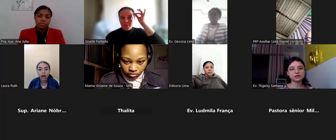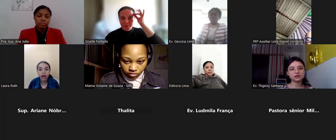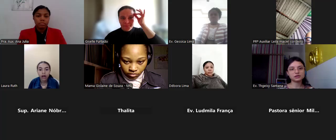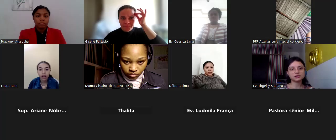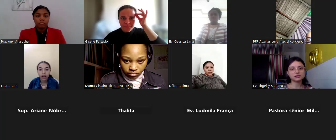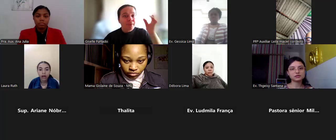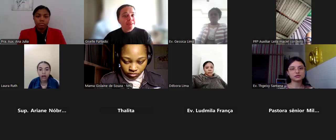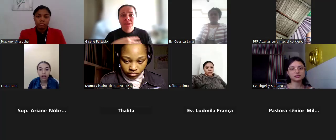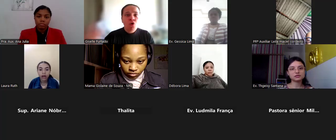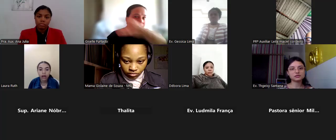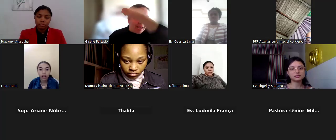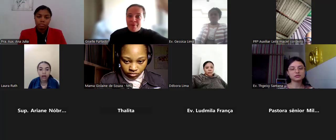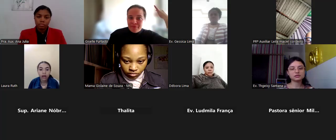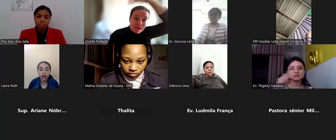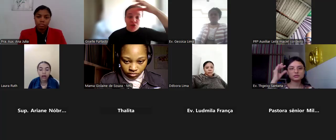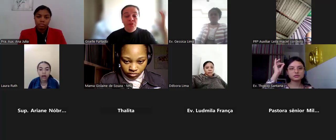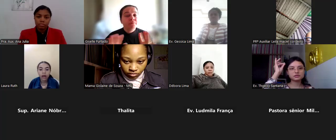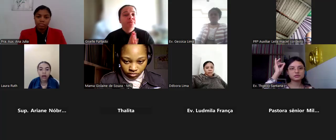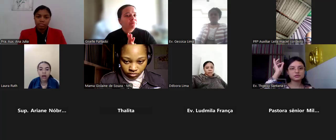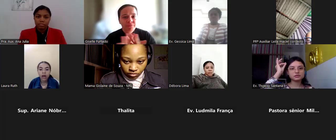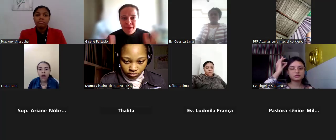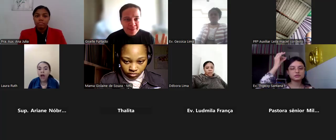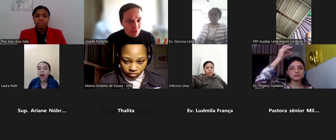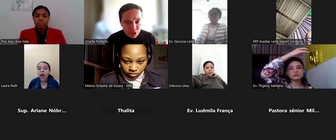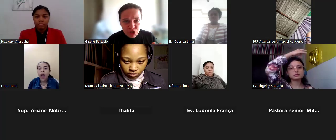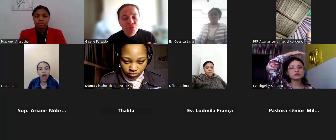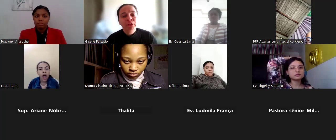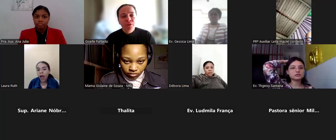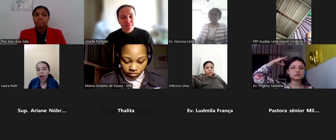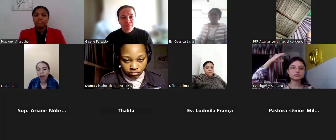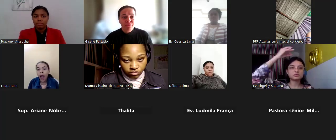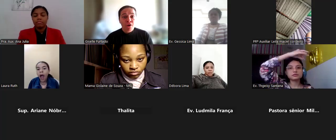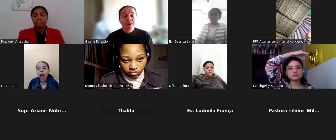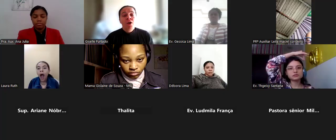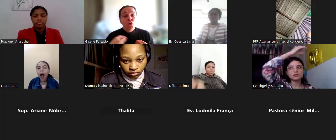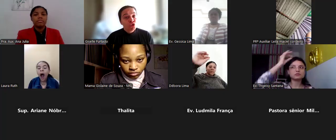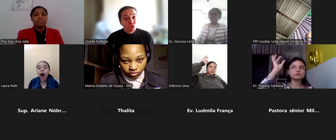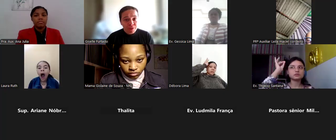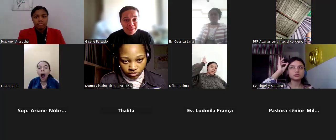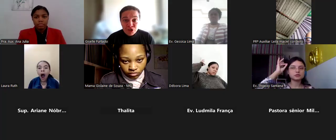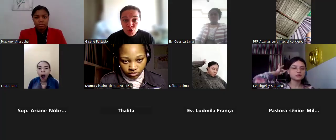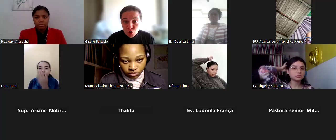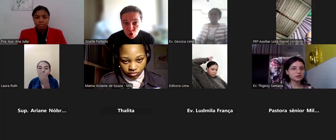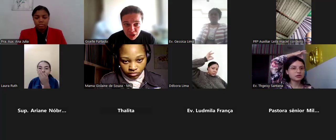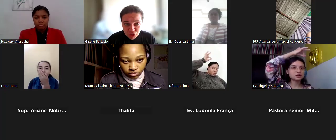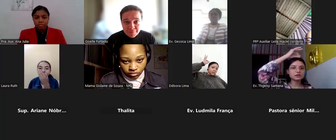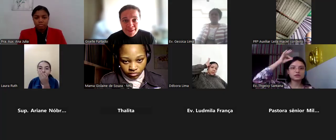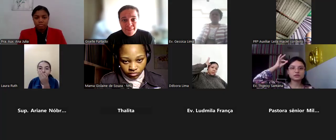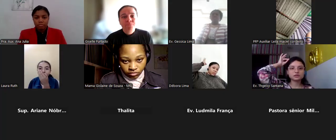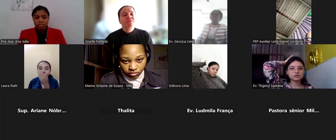forma. Mas se rodar para frente, vai dar o entendimento da mesma forma. Os surdos, eles nos corrigem, tá? A